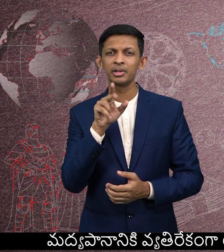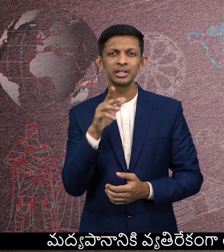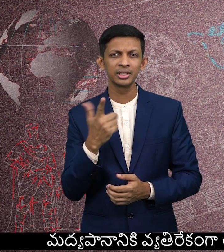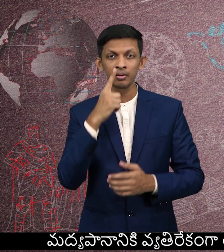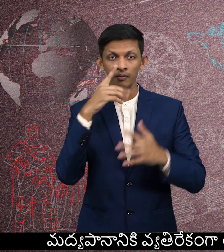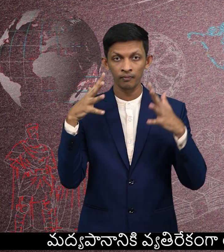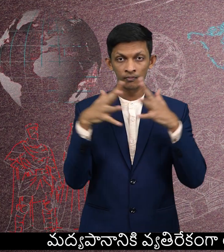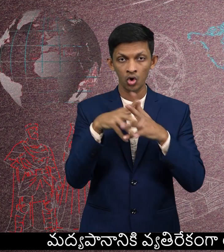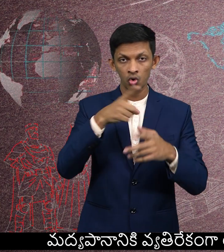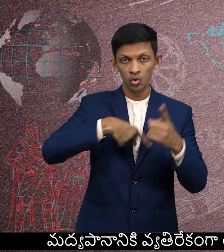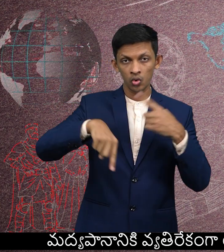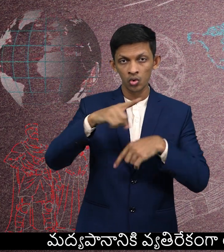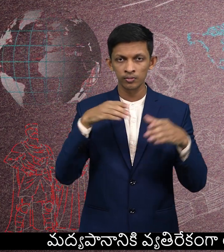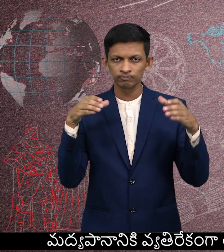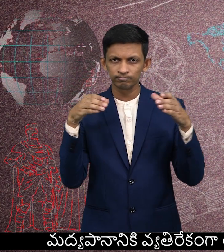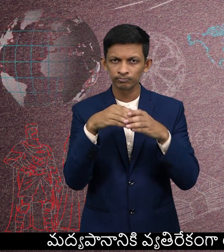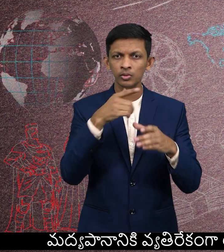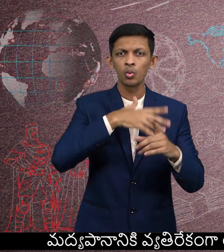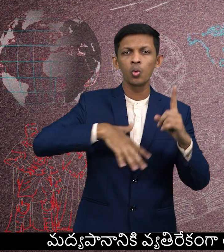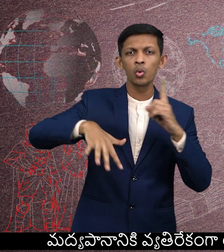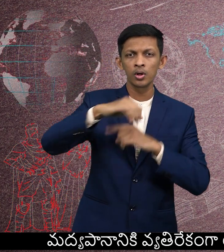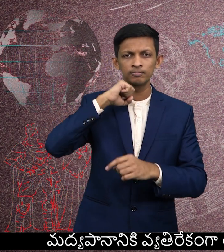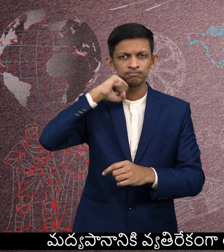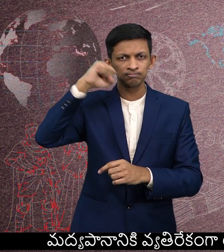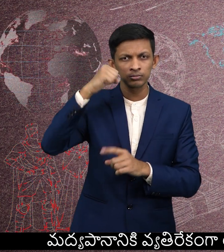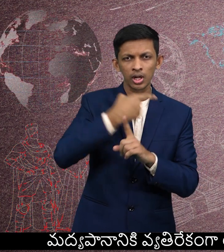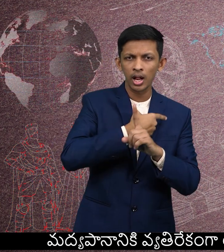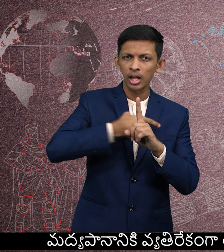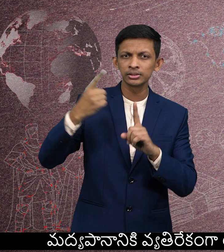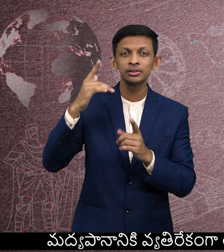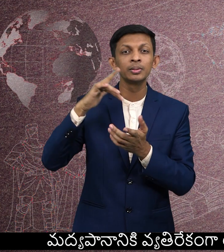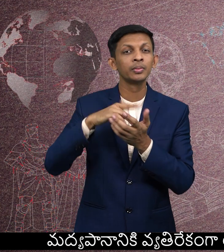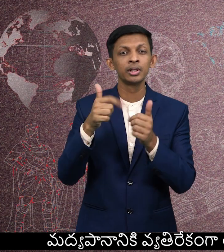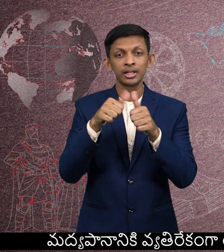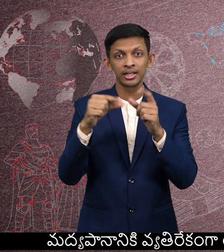మద్యపానానికి వ్యతిరేకంగా ఆంధ్రప్రదేశ్లో నిర్వహించిన మహిళా ఉద్యమం.